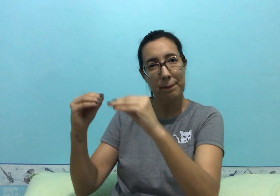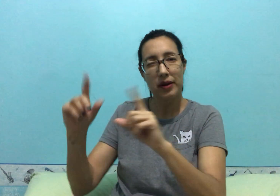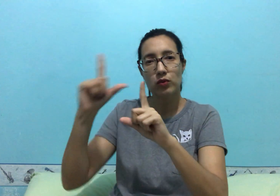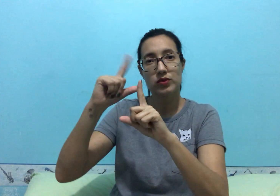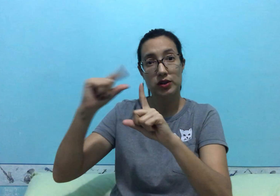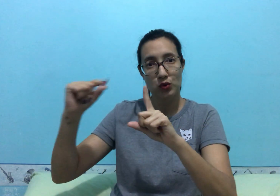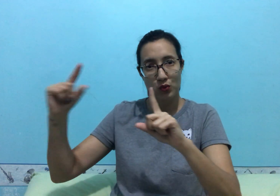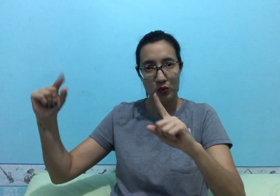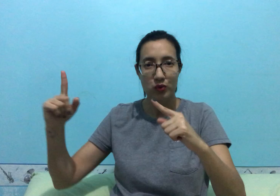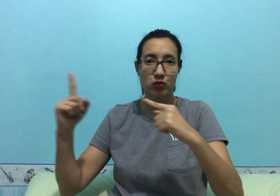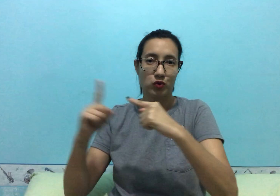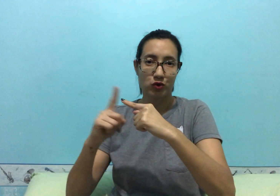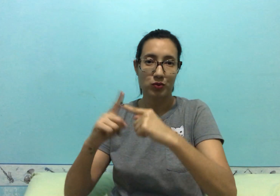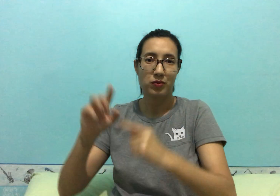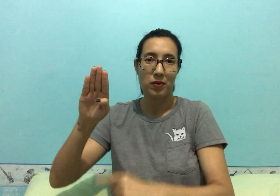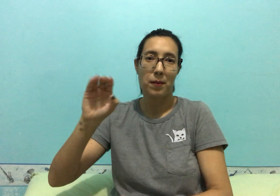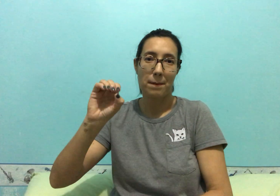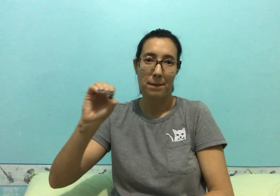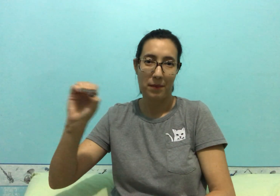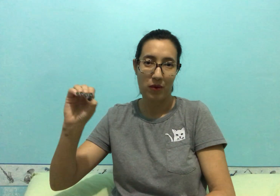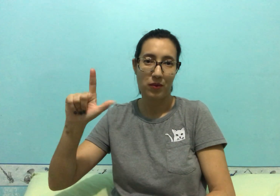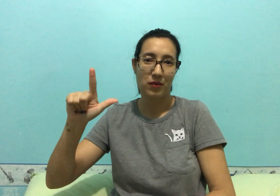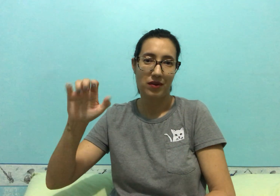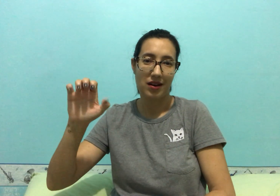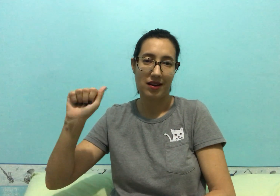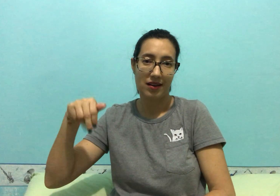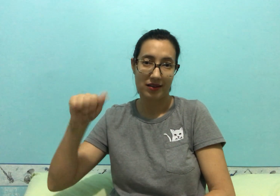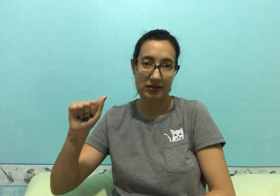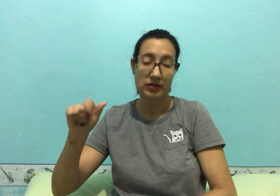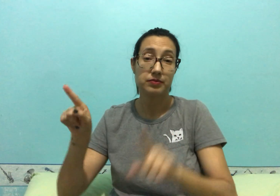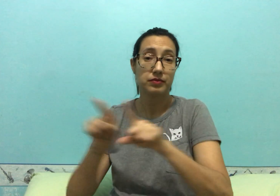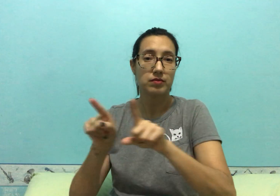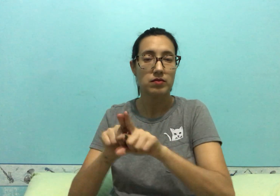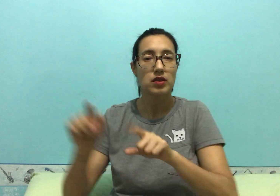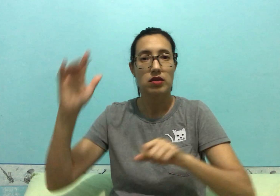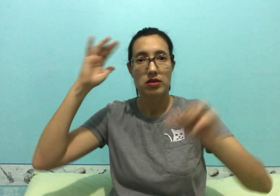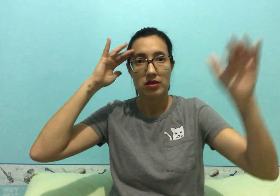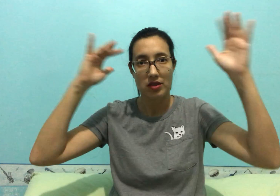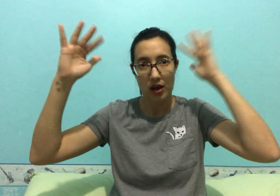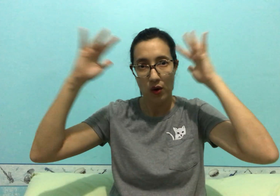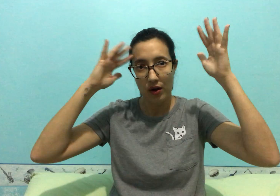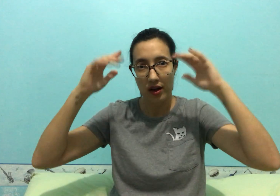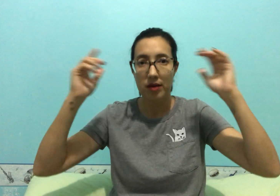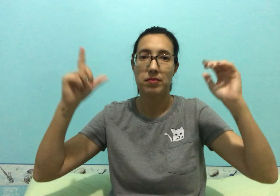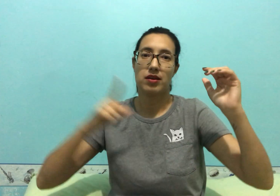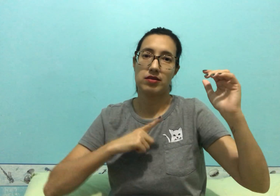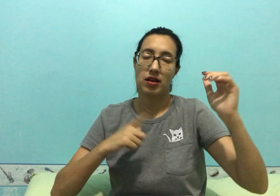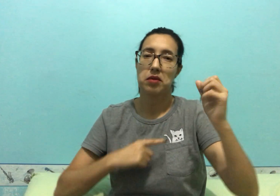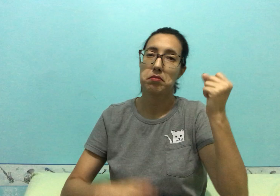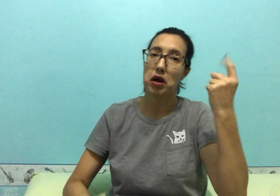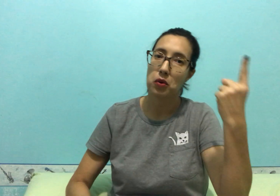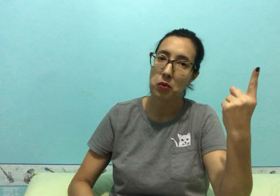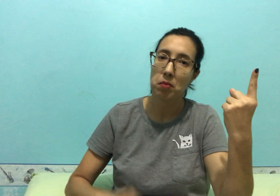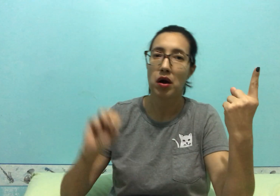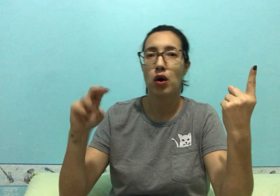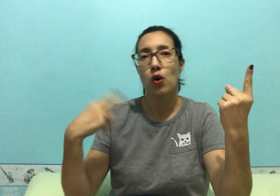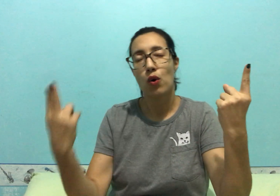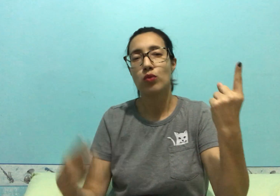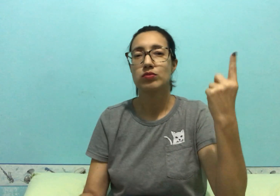booleana, não é? E vimos que temos teoremas booleanos para uma e para duas variáveis, né? E que nós podemos